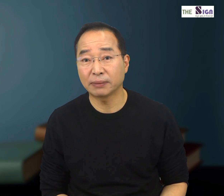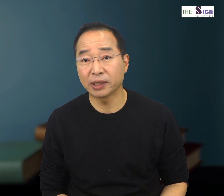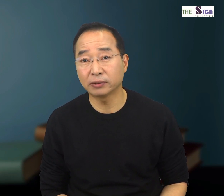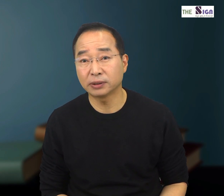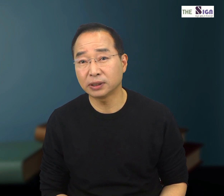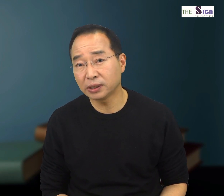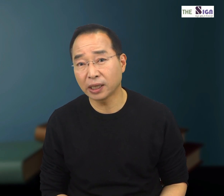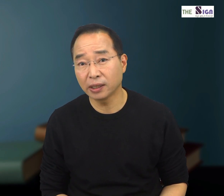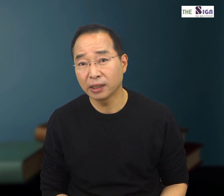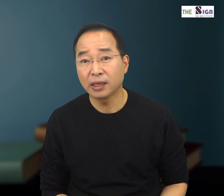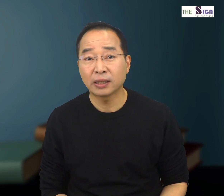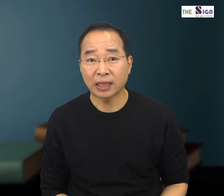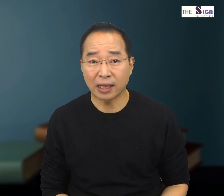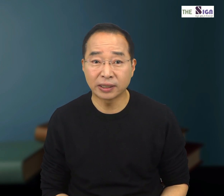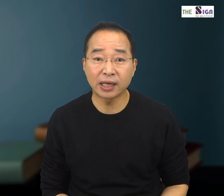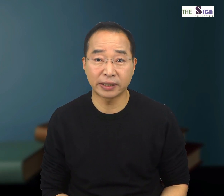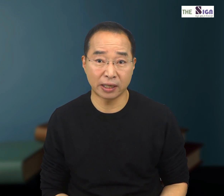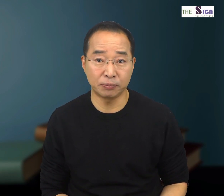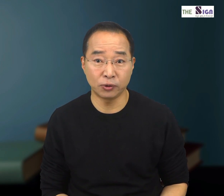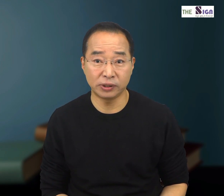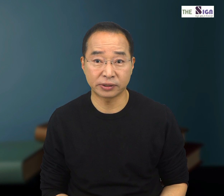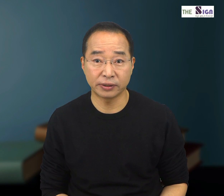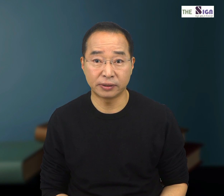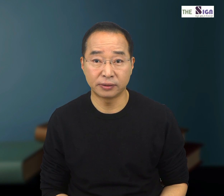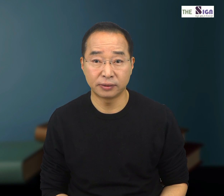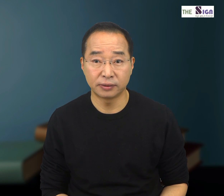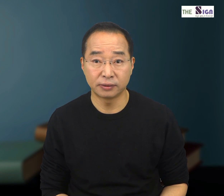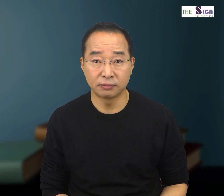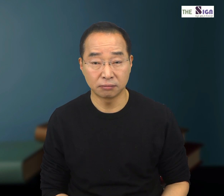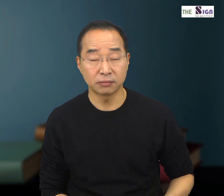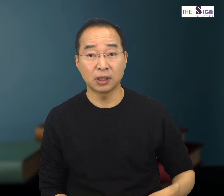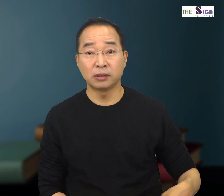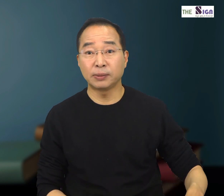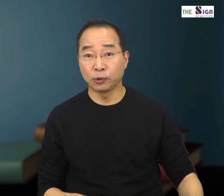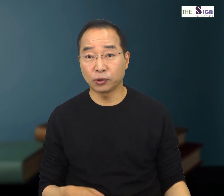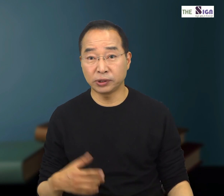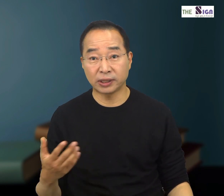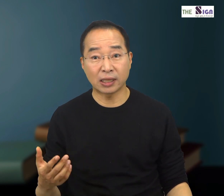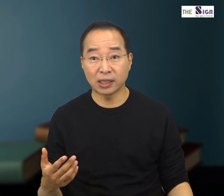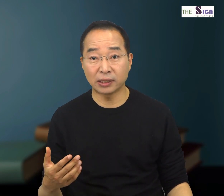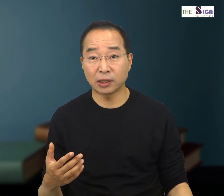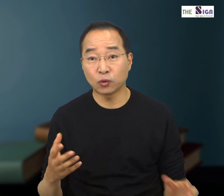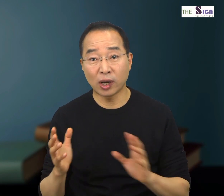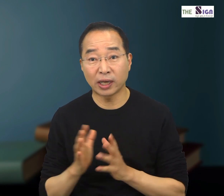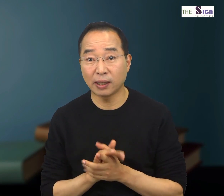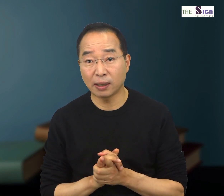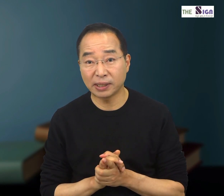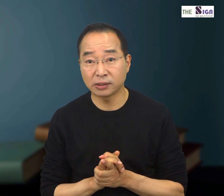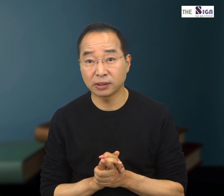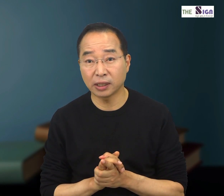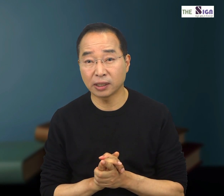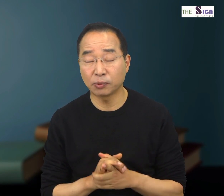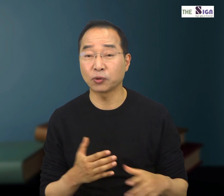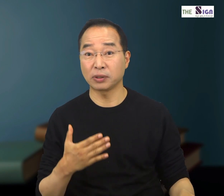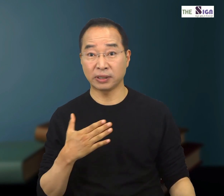표현이냐면 이게 당당하다라는 표현이 있어요. 근데 보통 이제 당당하다는 요 하나만 쓰는 게 아니라 보통